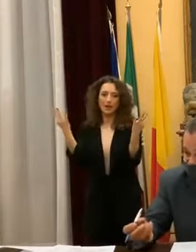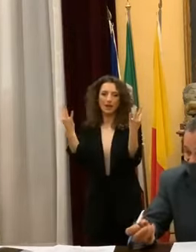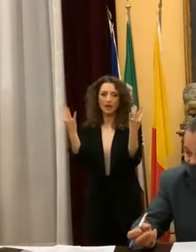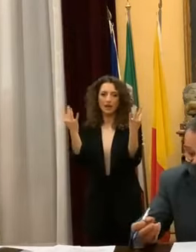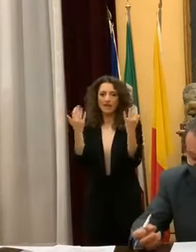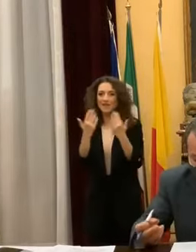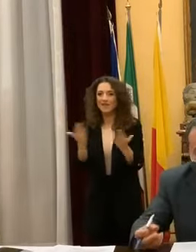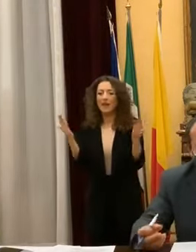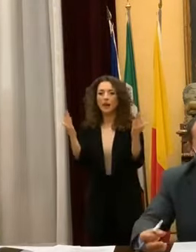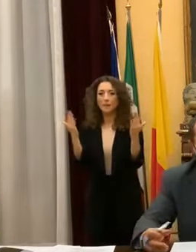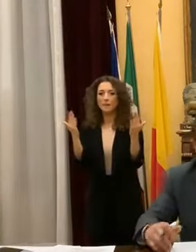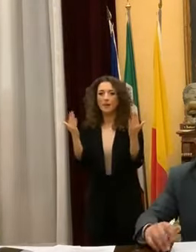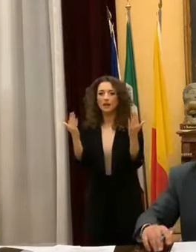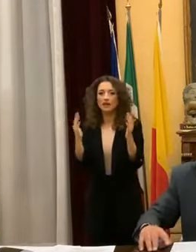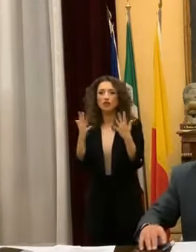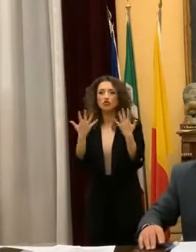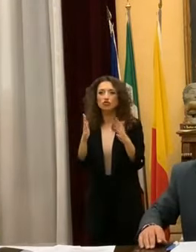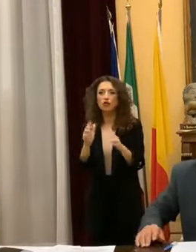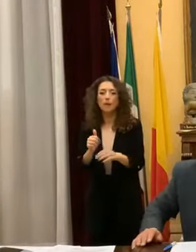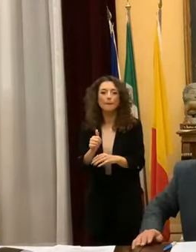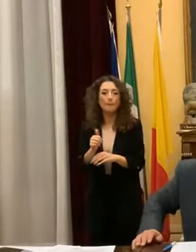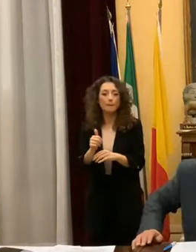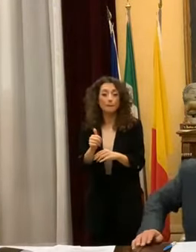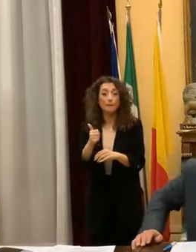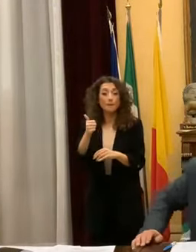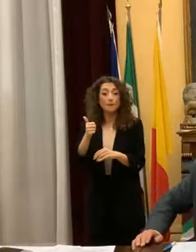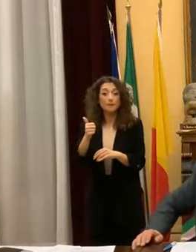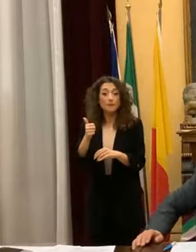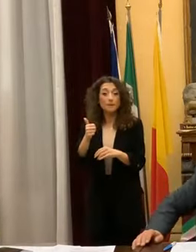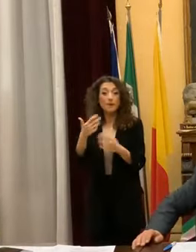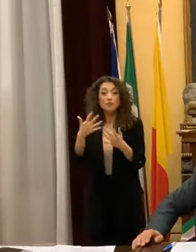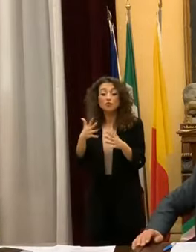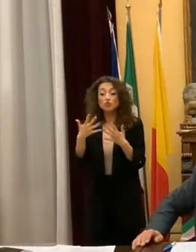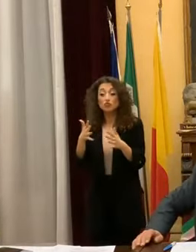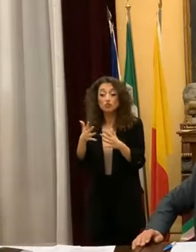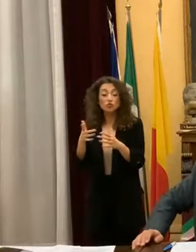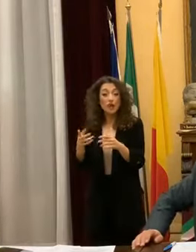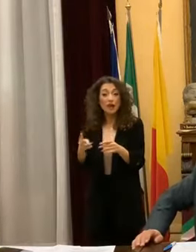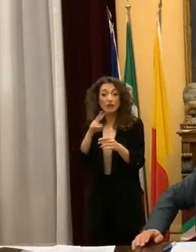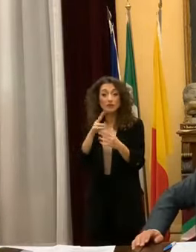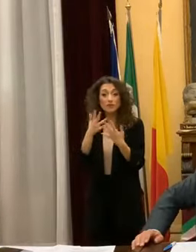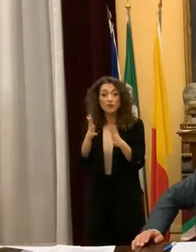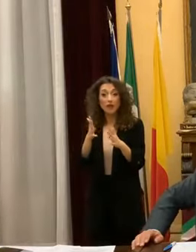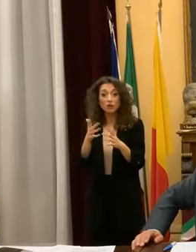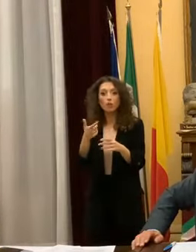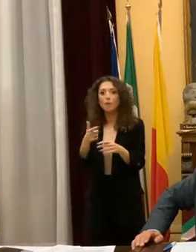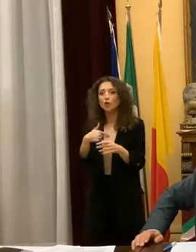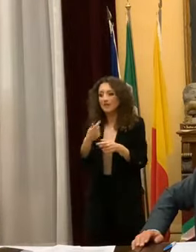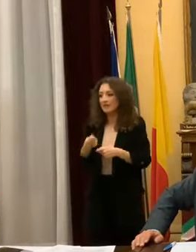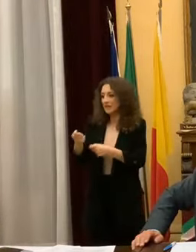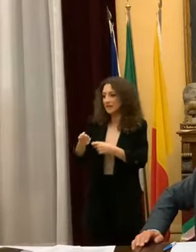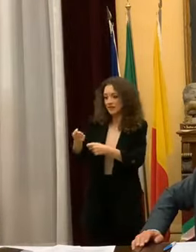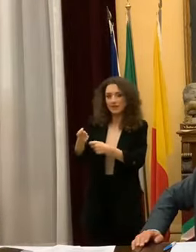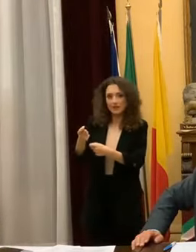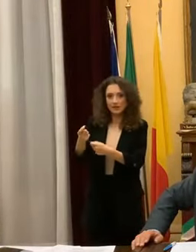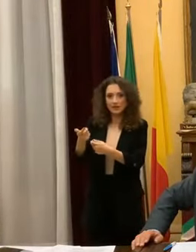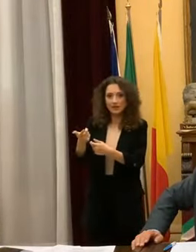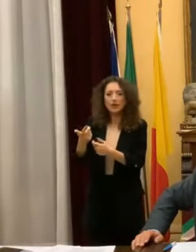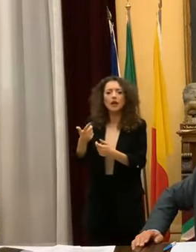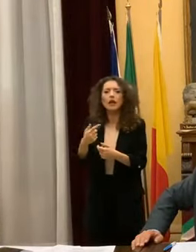finalmente aveva una prima risposta che è stata forzata. La città di Messina deve sapere che